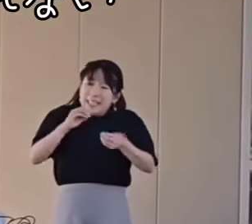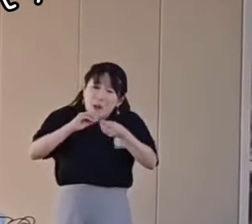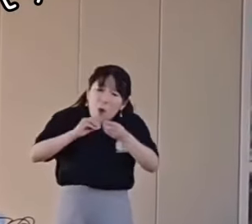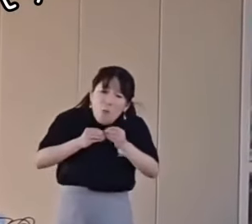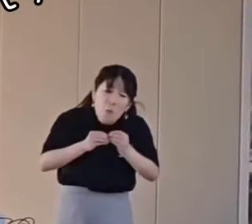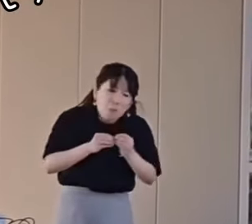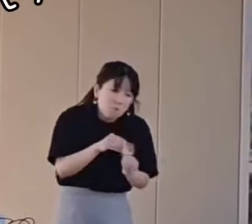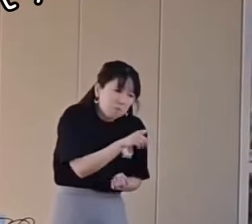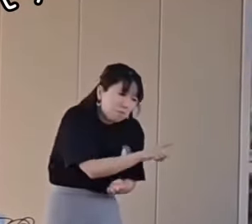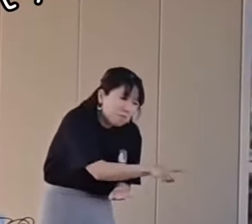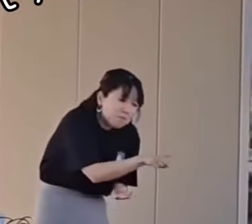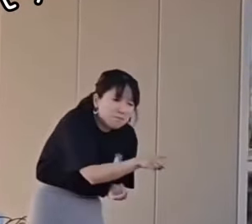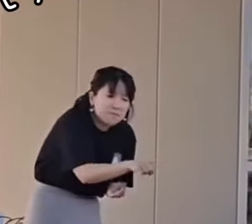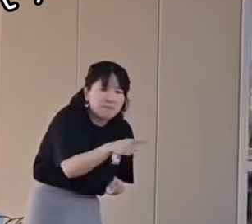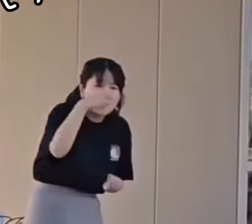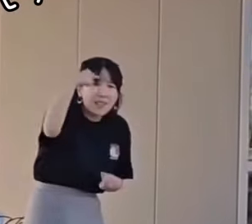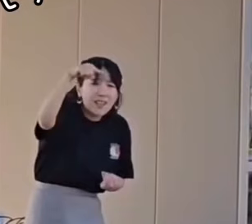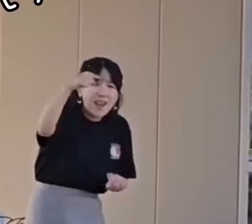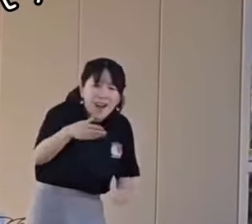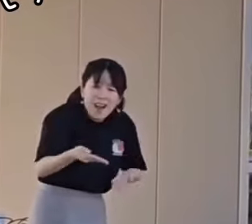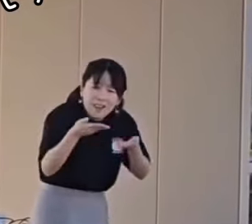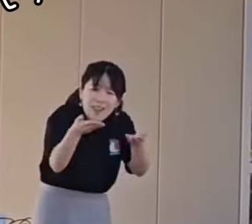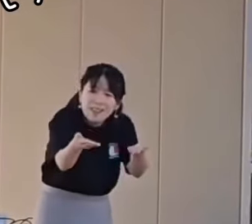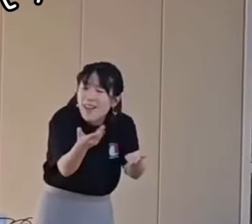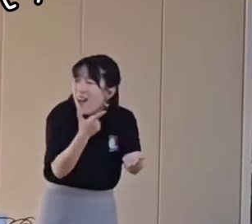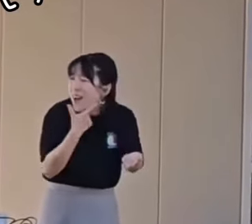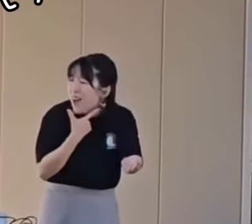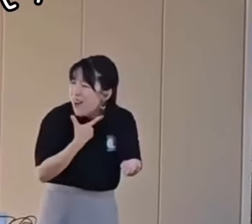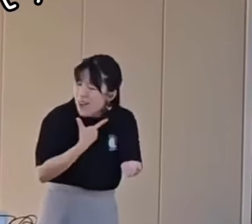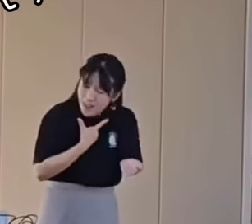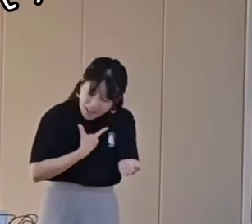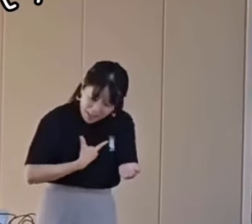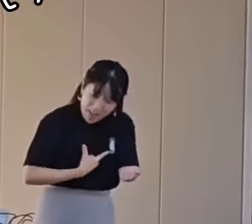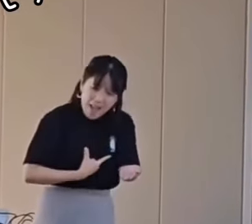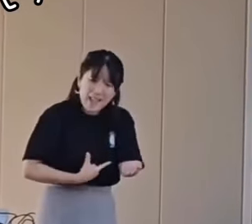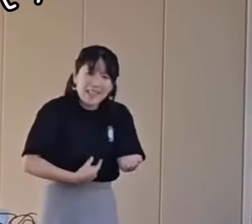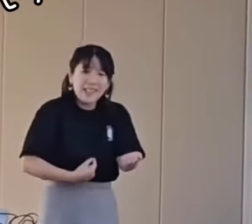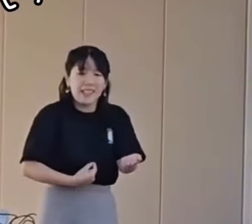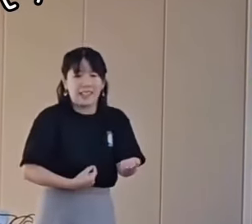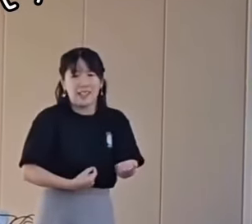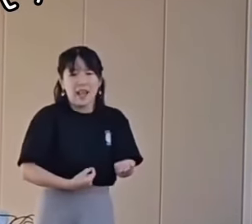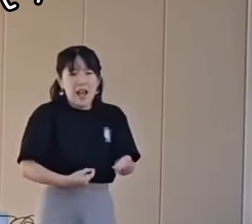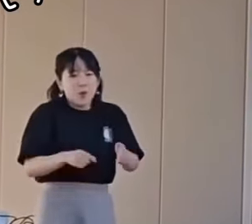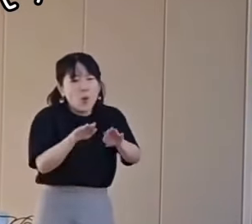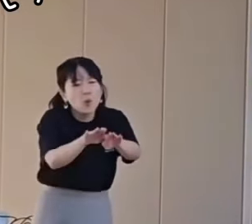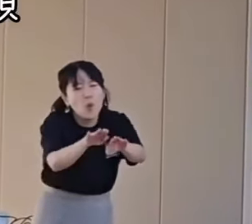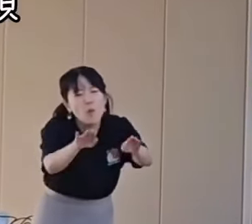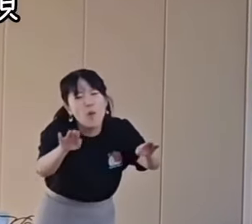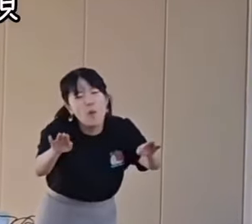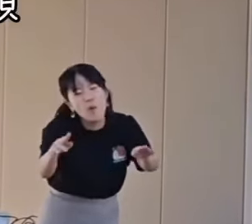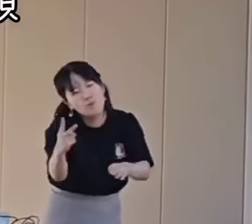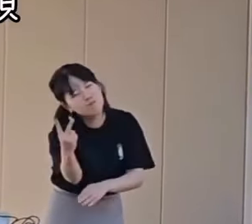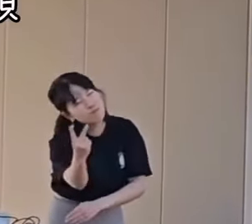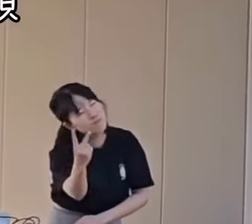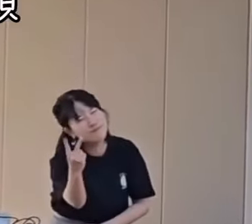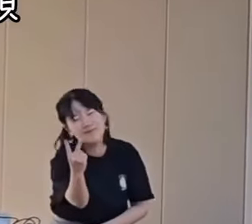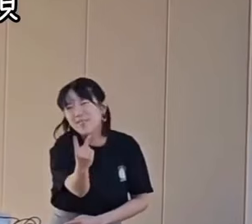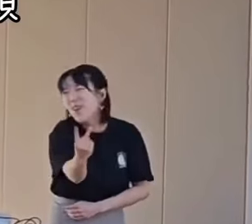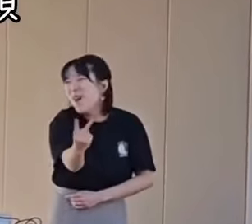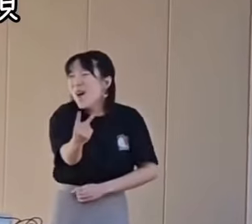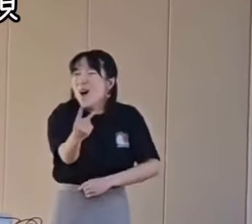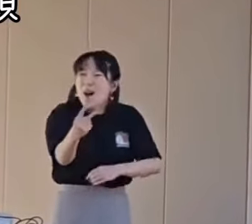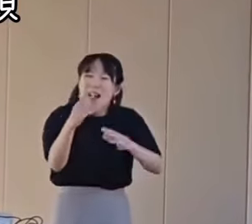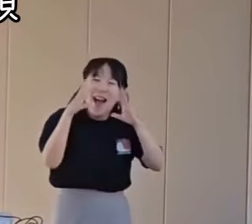色を教えてあげたい、子供たち